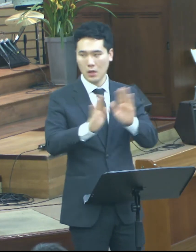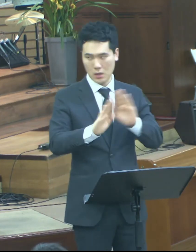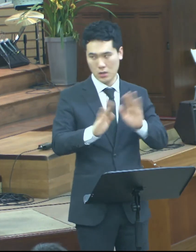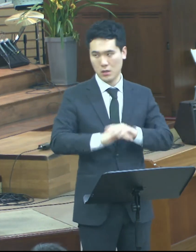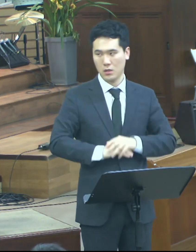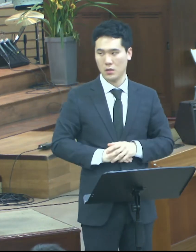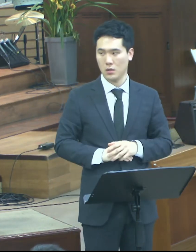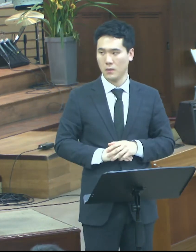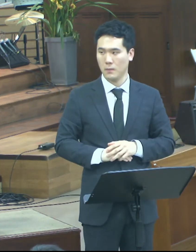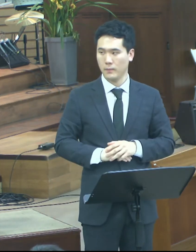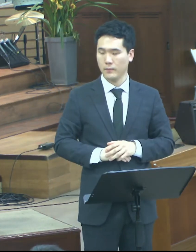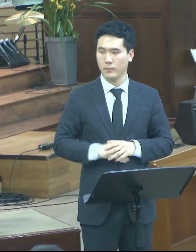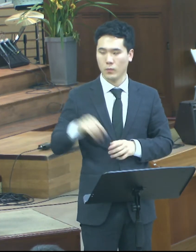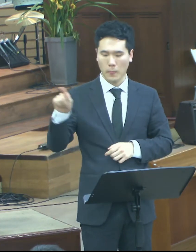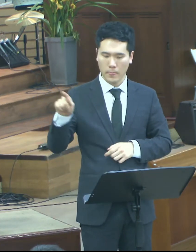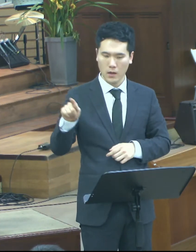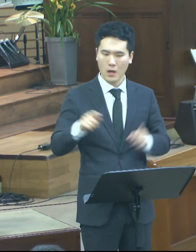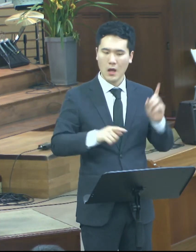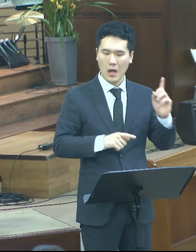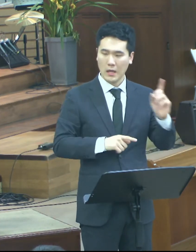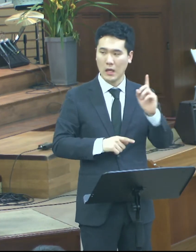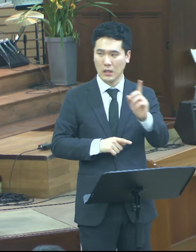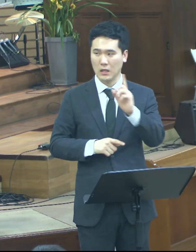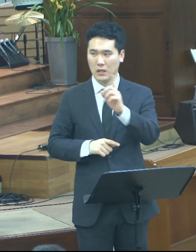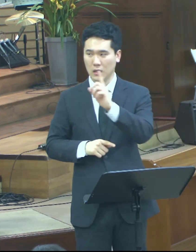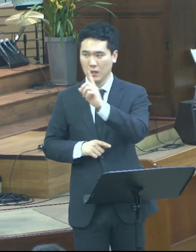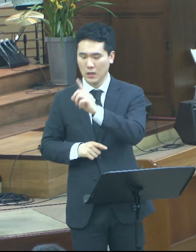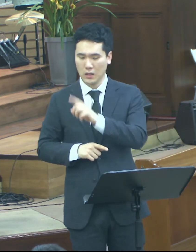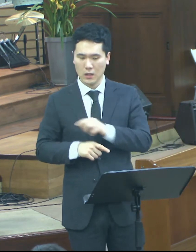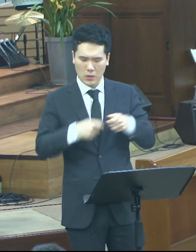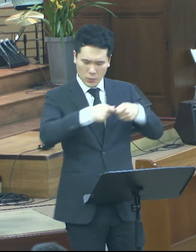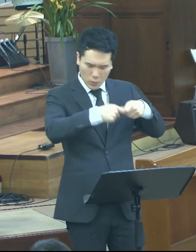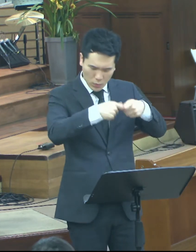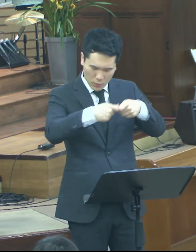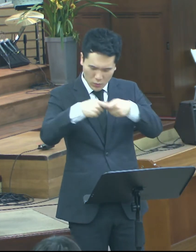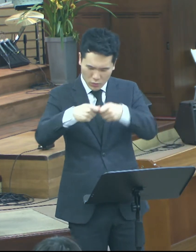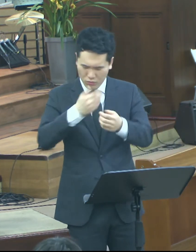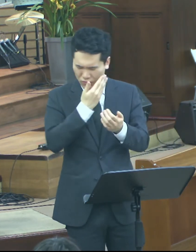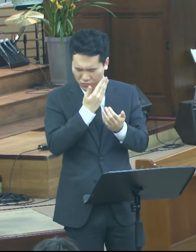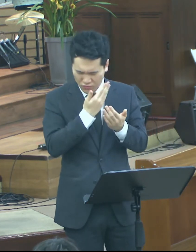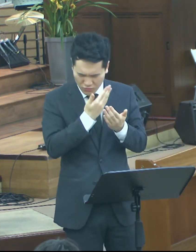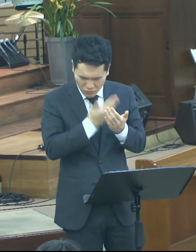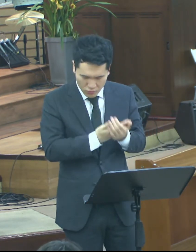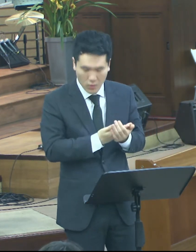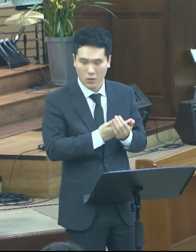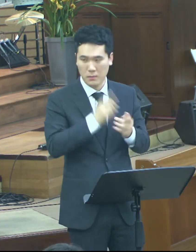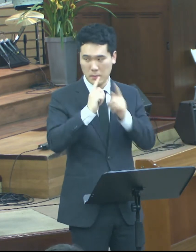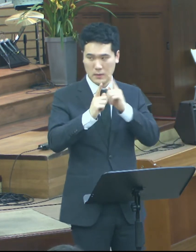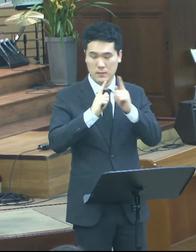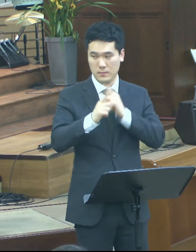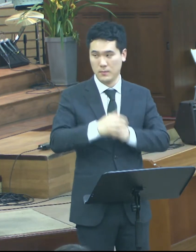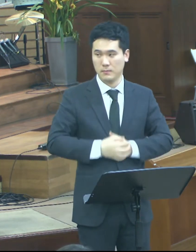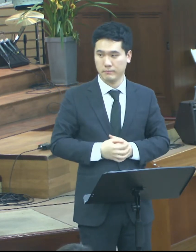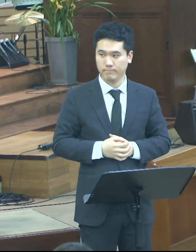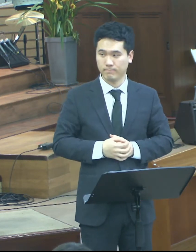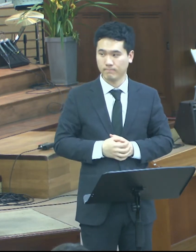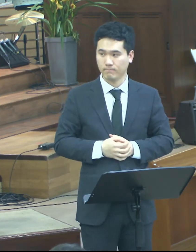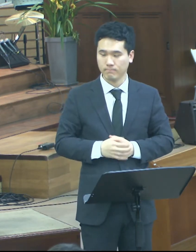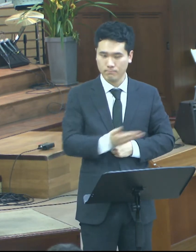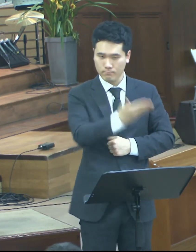이것은 하나하나가 굉장히 중요한 것을 지적한 말씀이에요. 여러분 혈액검사 검사를